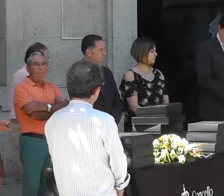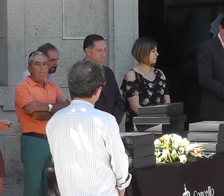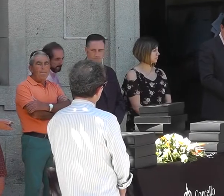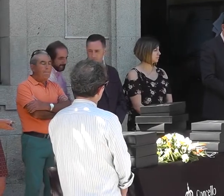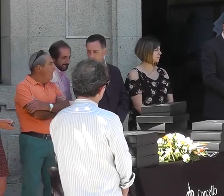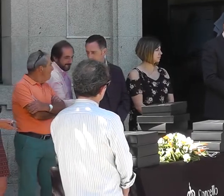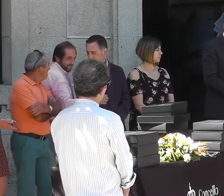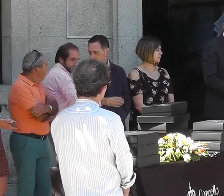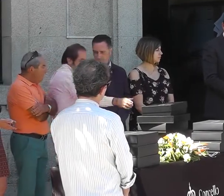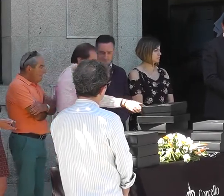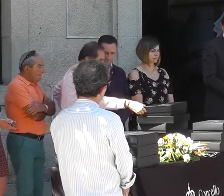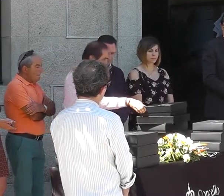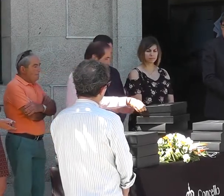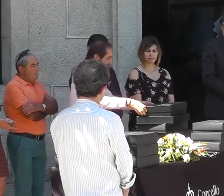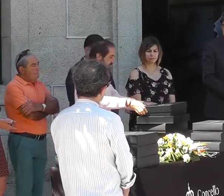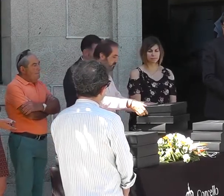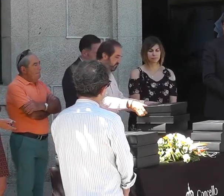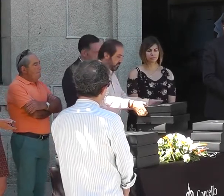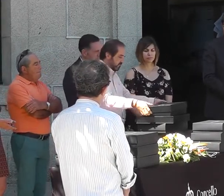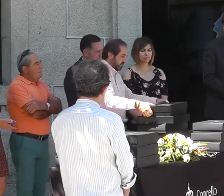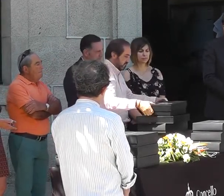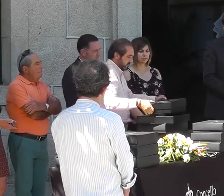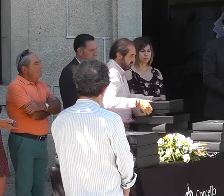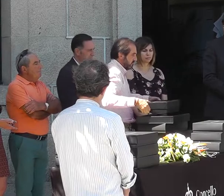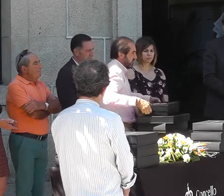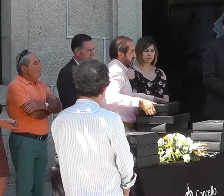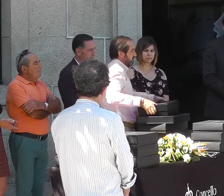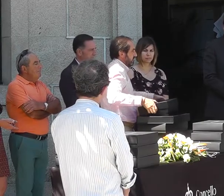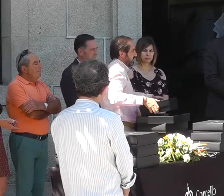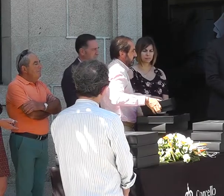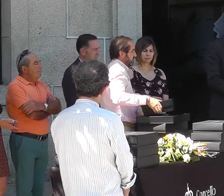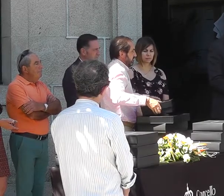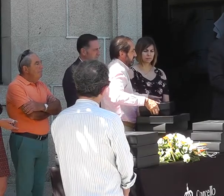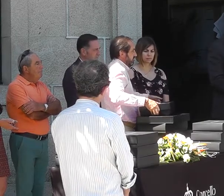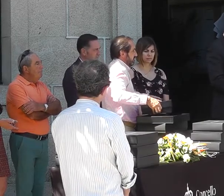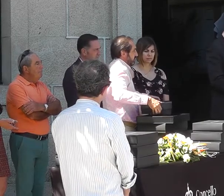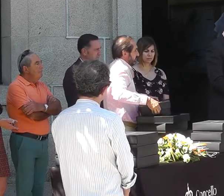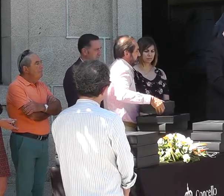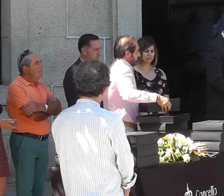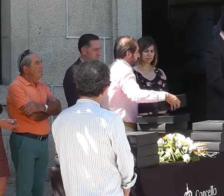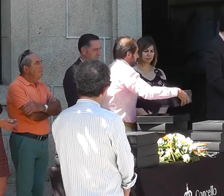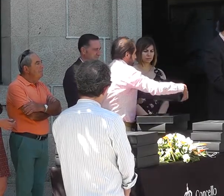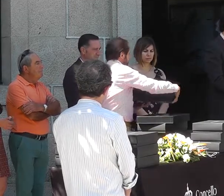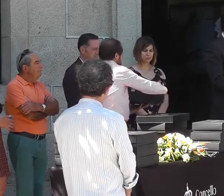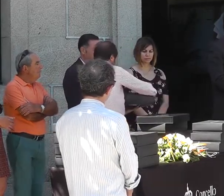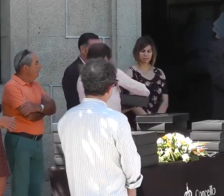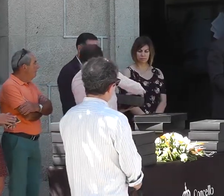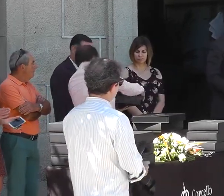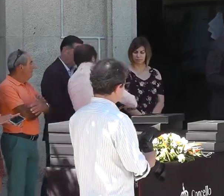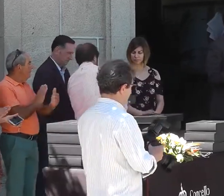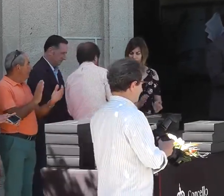entregar a bandeira o escudo tan importante para a vida de Redondela. Moitas gracias e que teñades unhas boas